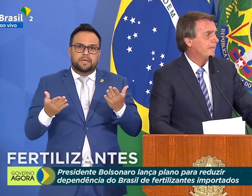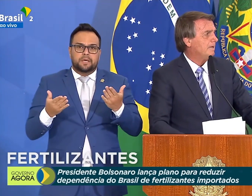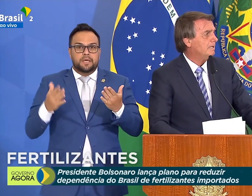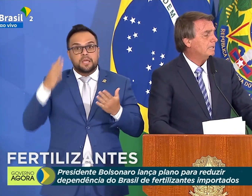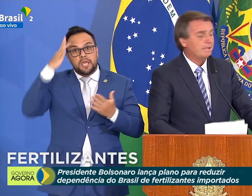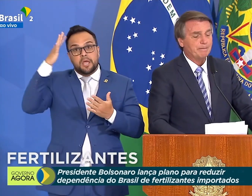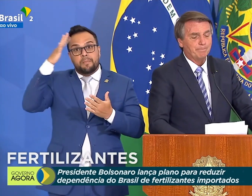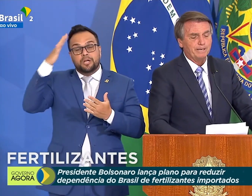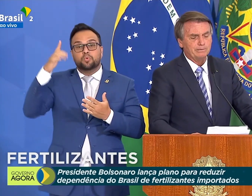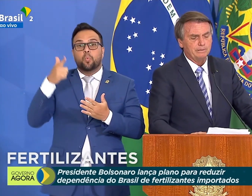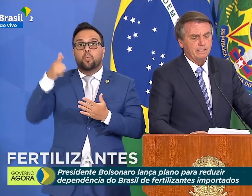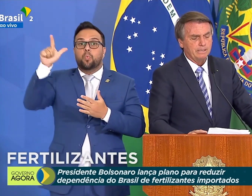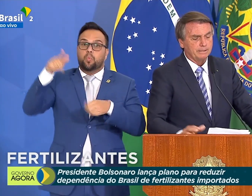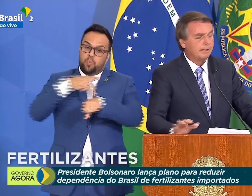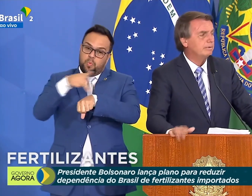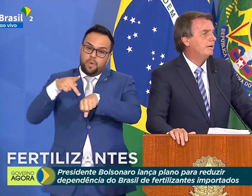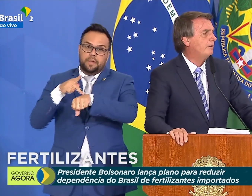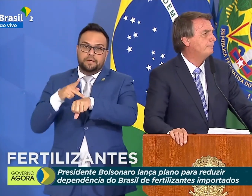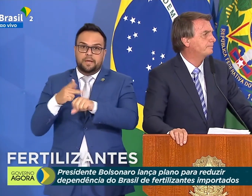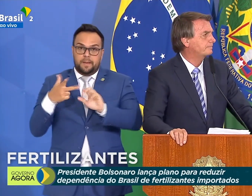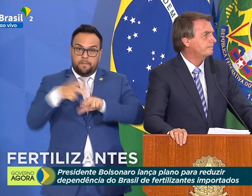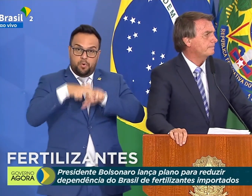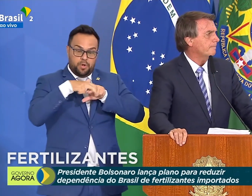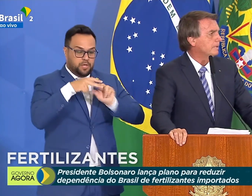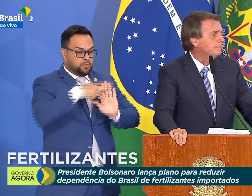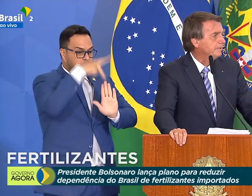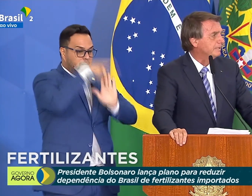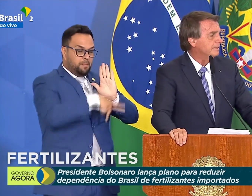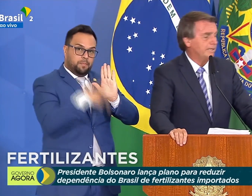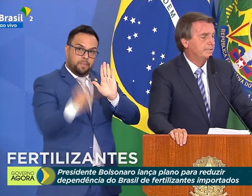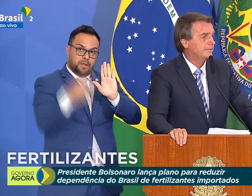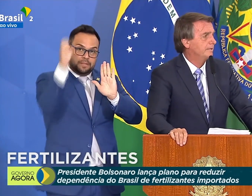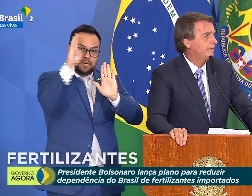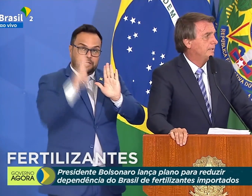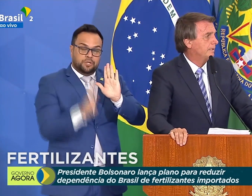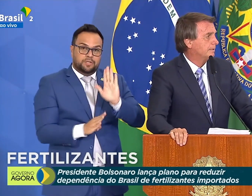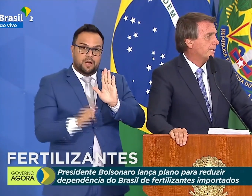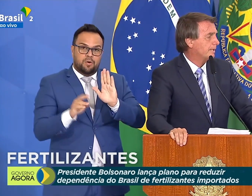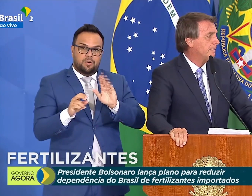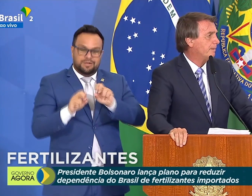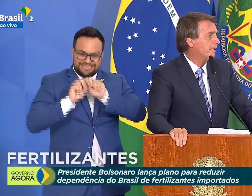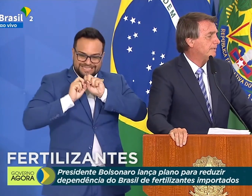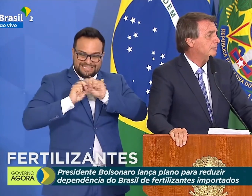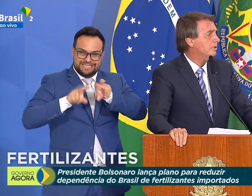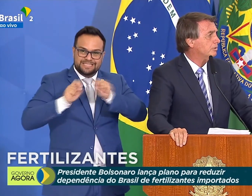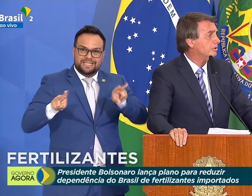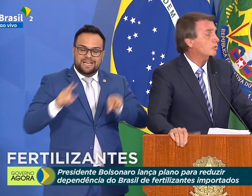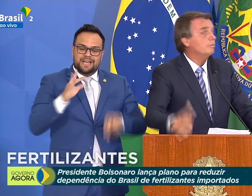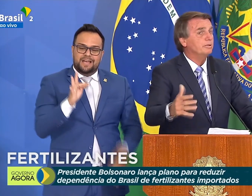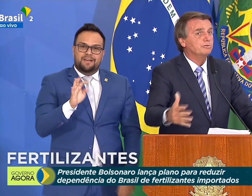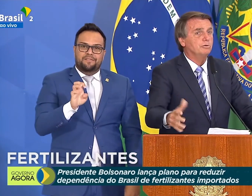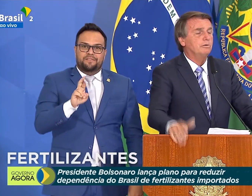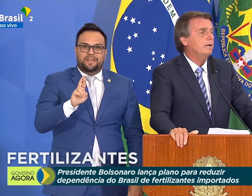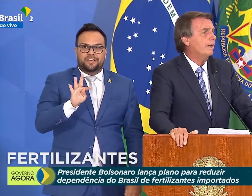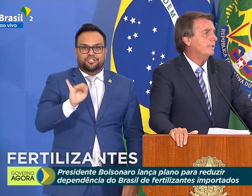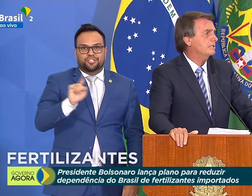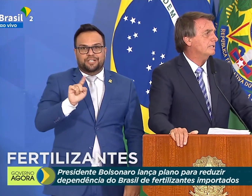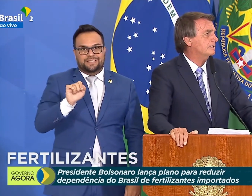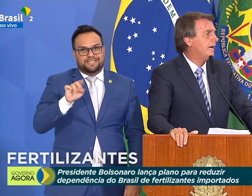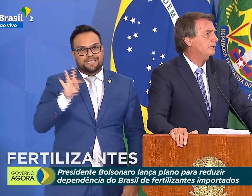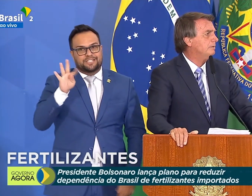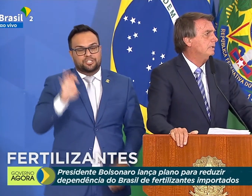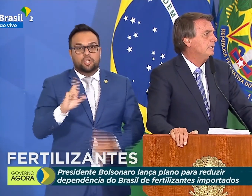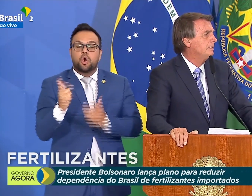país. Então, esse Plano Nacional de Fertilizantes, que está sendo apresentado no dia de hoje, começou a